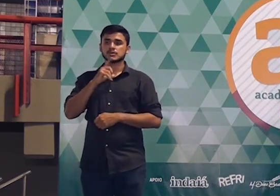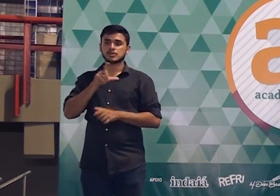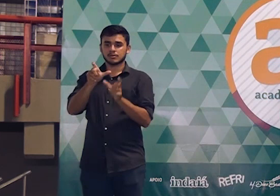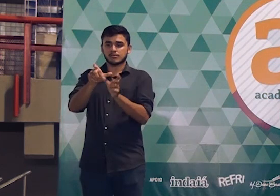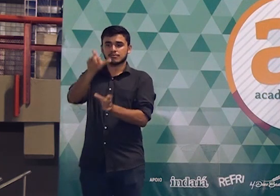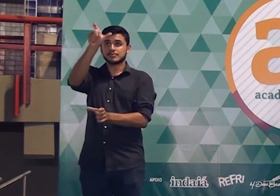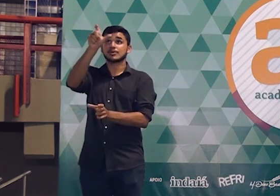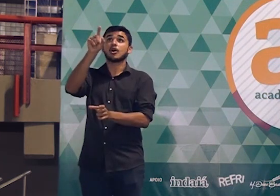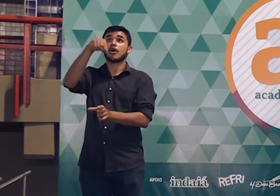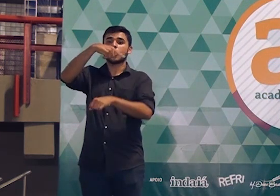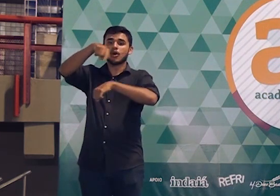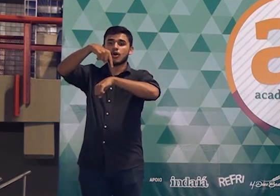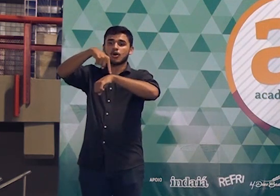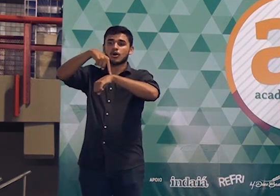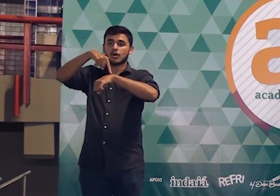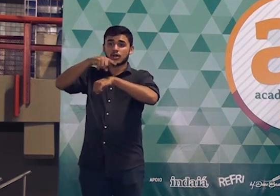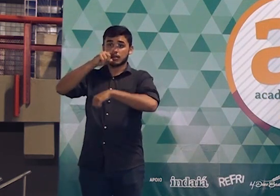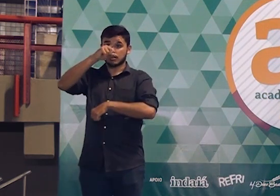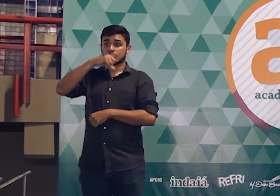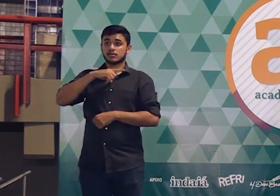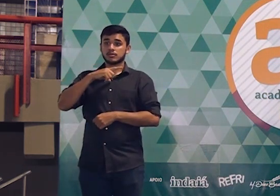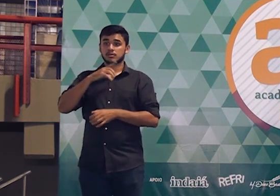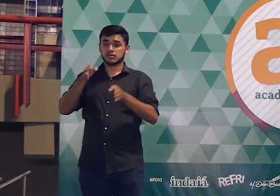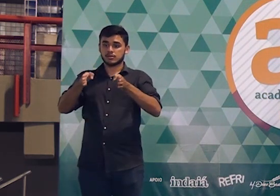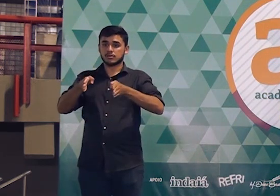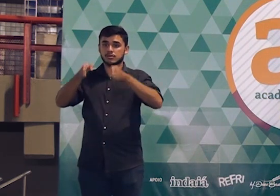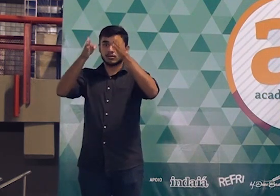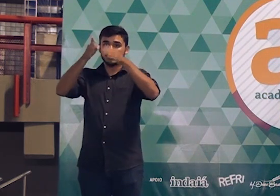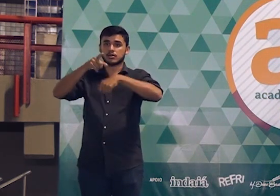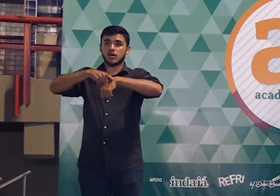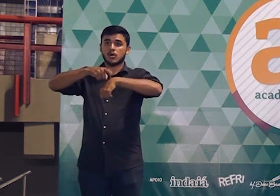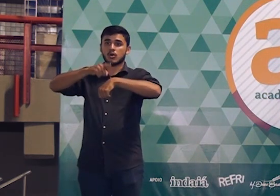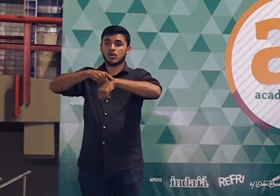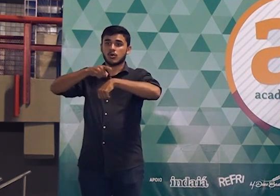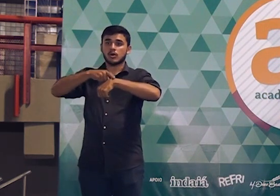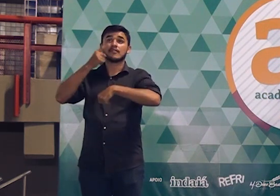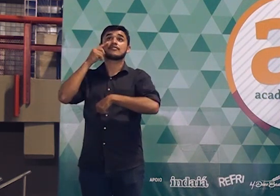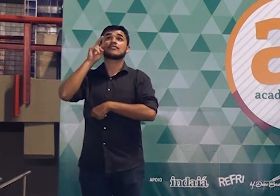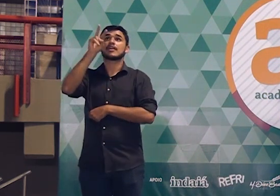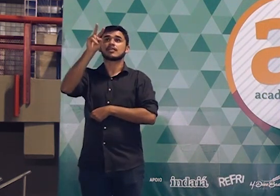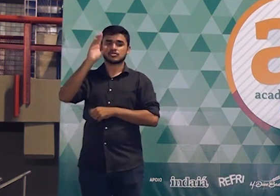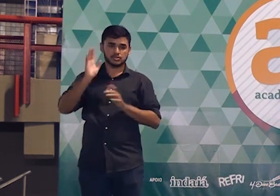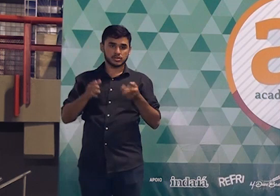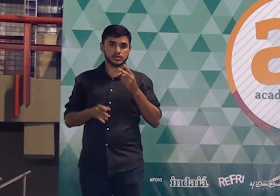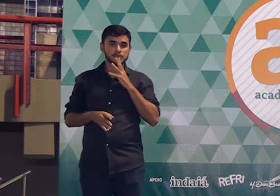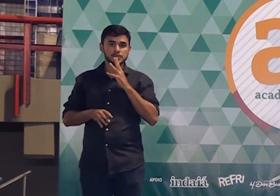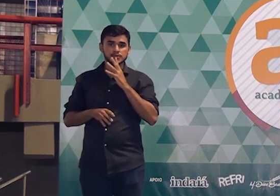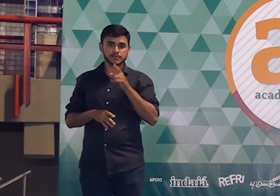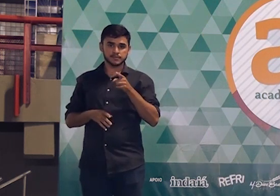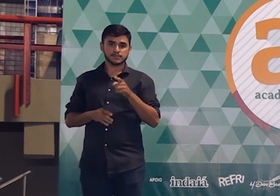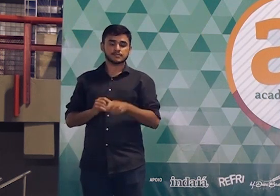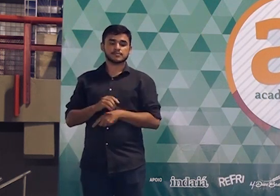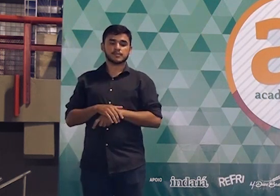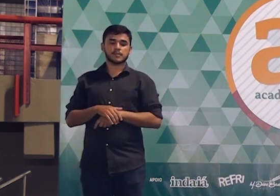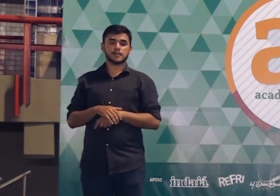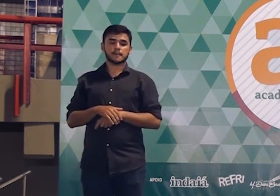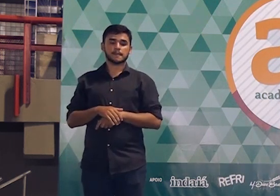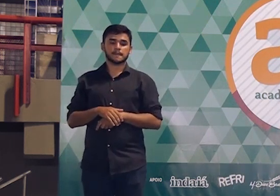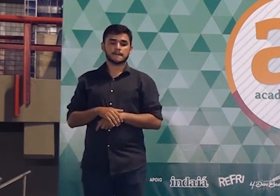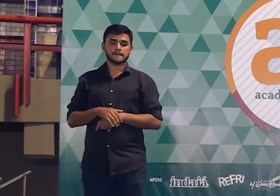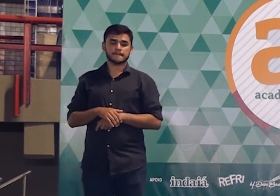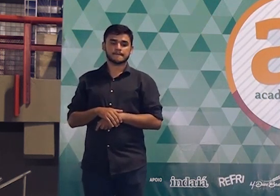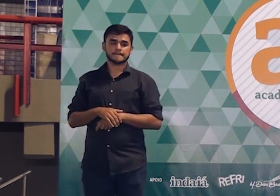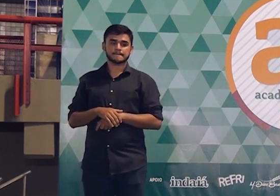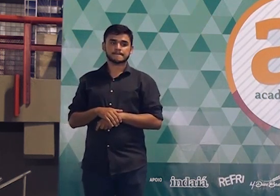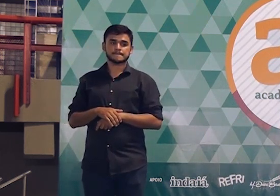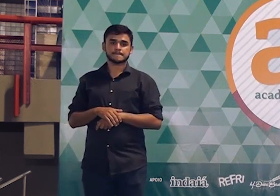hora? Na Praça do Ferreira tem uma coluna da hora, pessoal. Já viram, já? Beleza. Todo mundo só